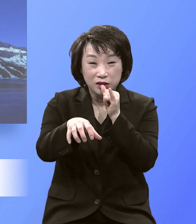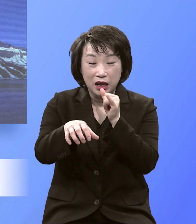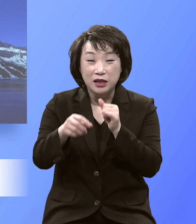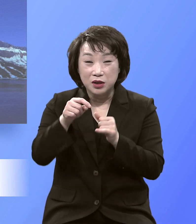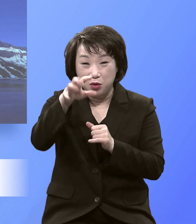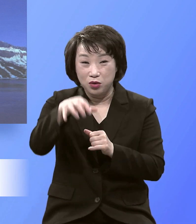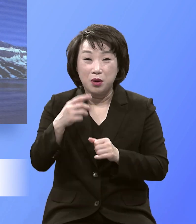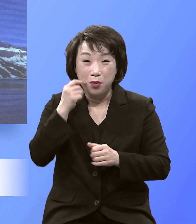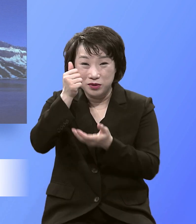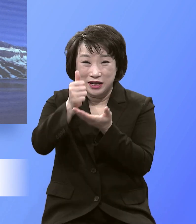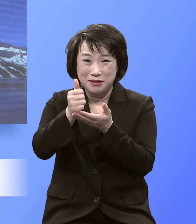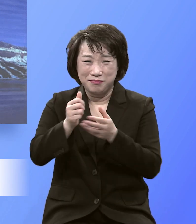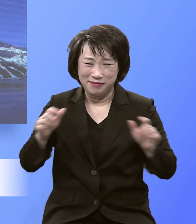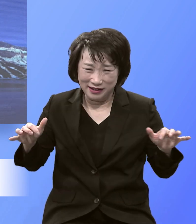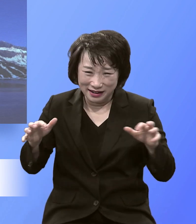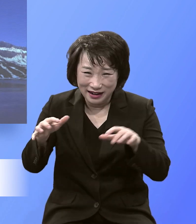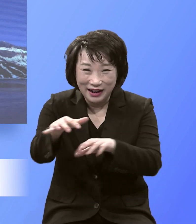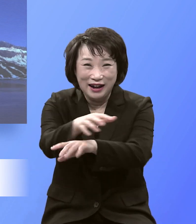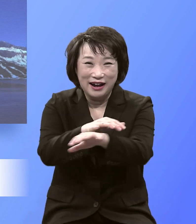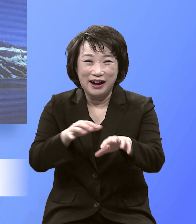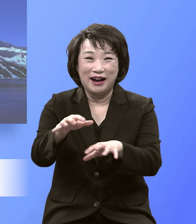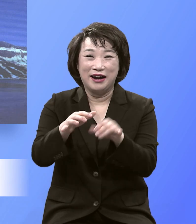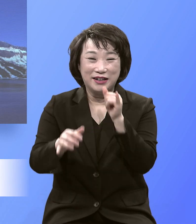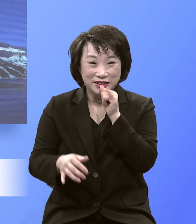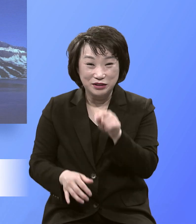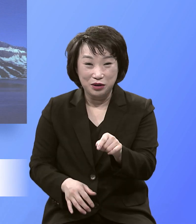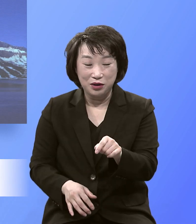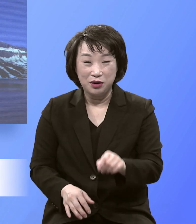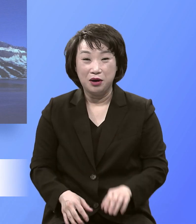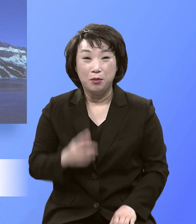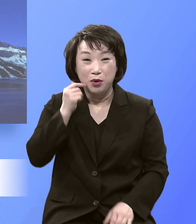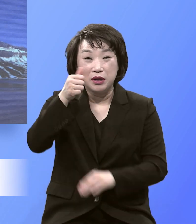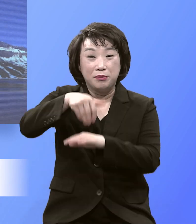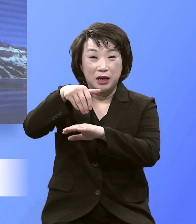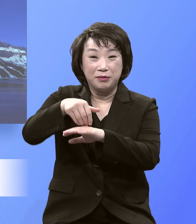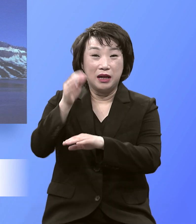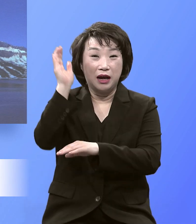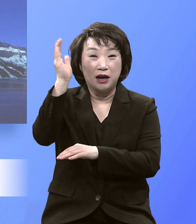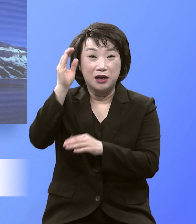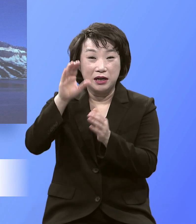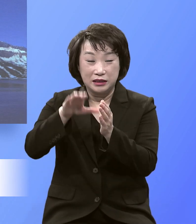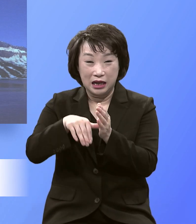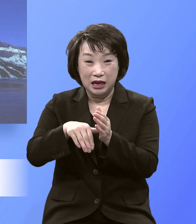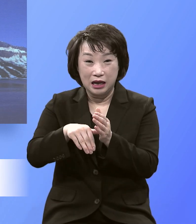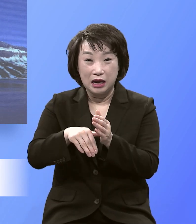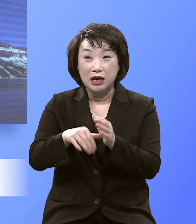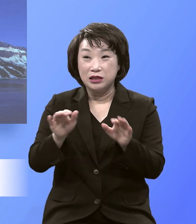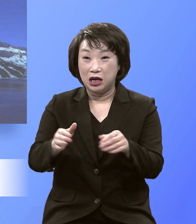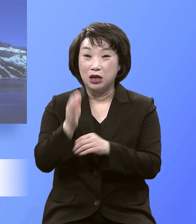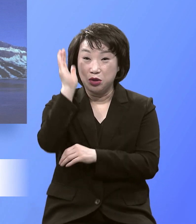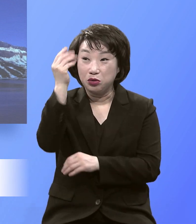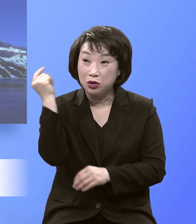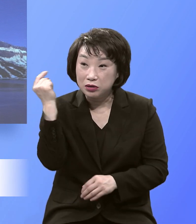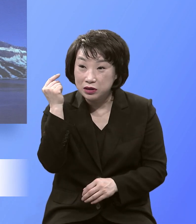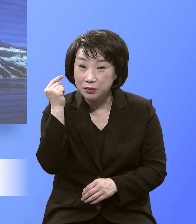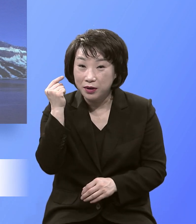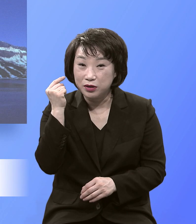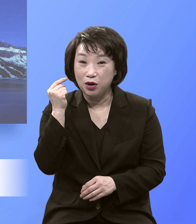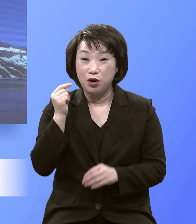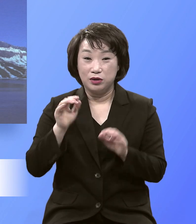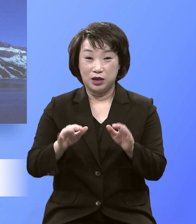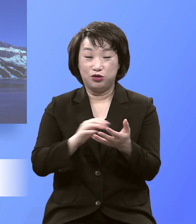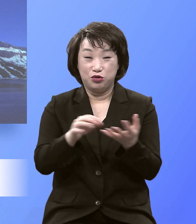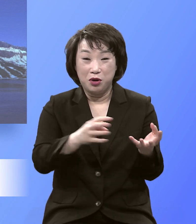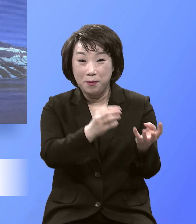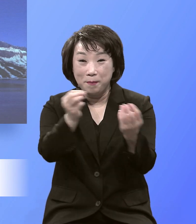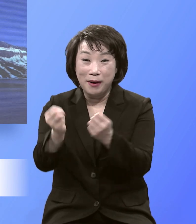목회자들이 꽉 찼습니다. 목회자 세미나 하는데 말씀을 들어가면서